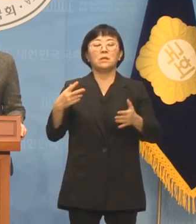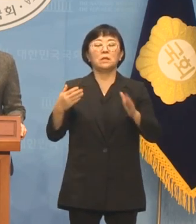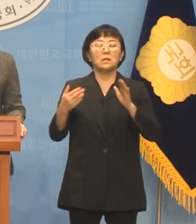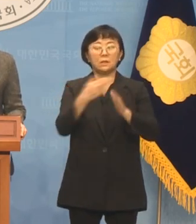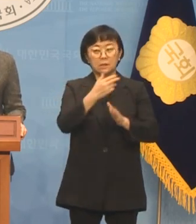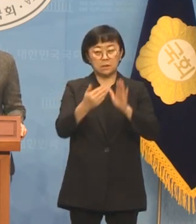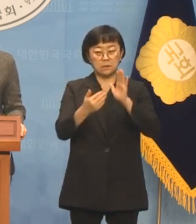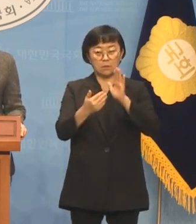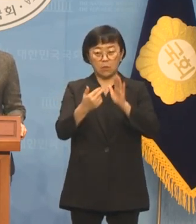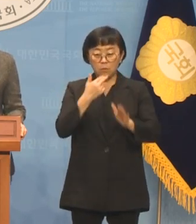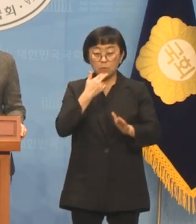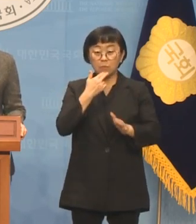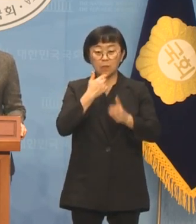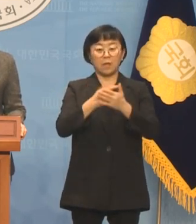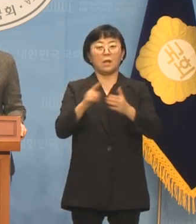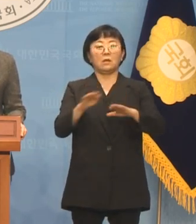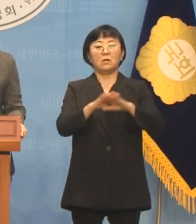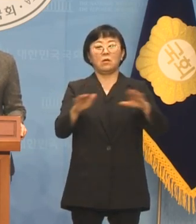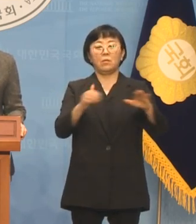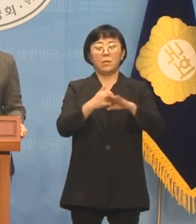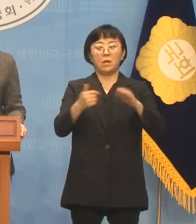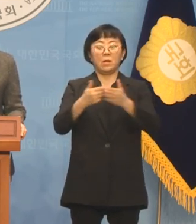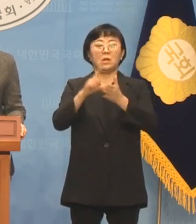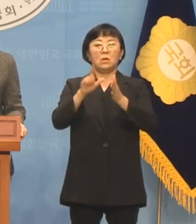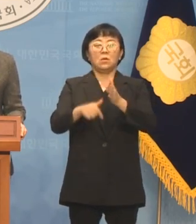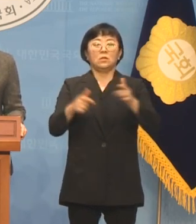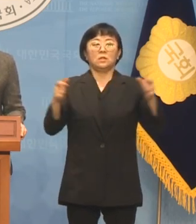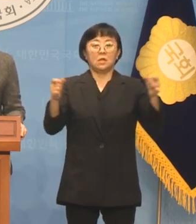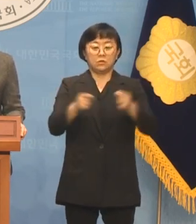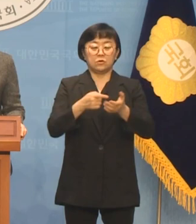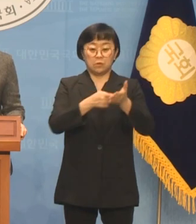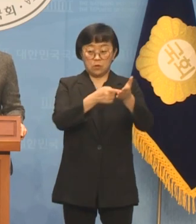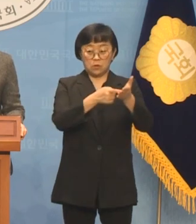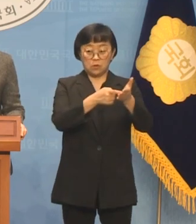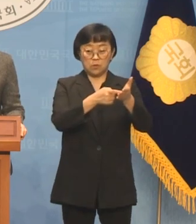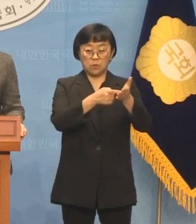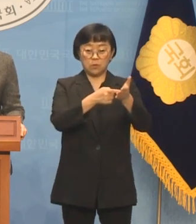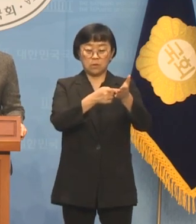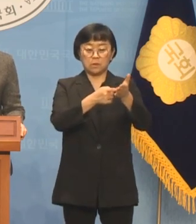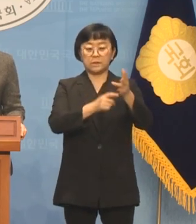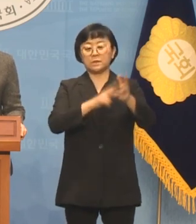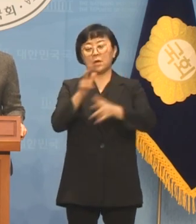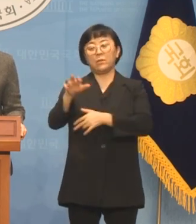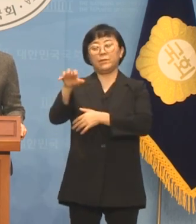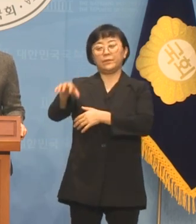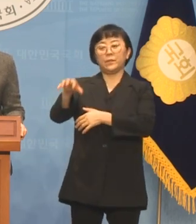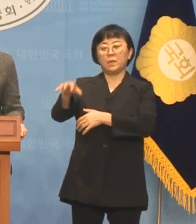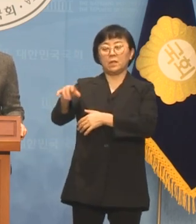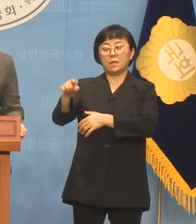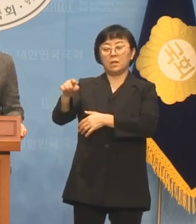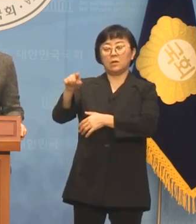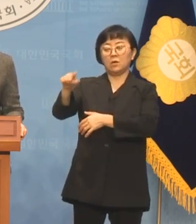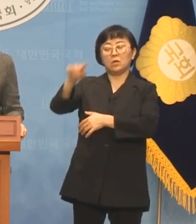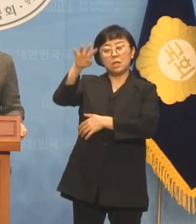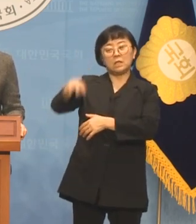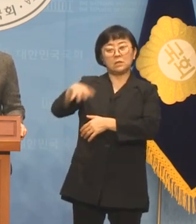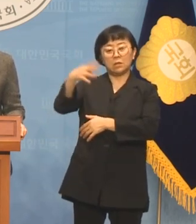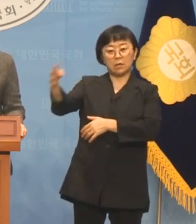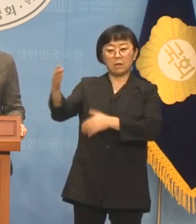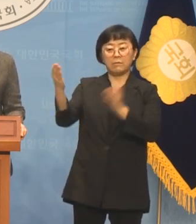하겠습니다. 근로시간 단축 청구권의 전면화는 지금까지 사업장의 스케줄에만 맞춰져